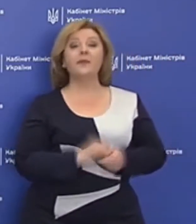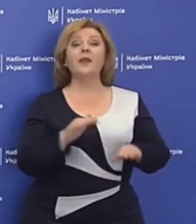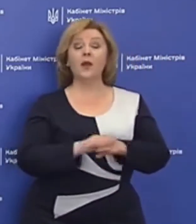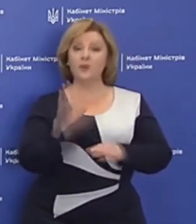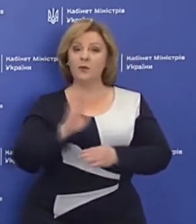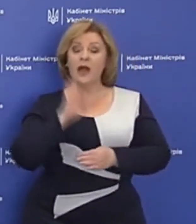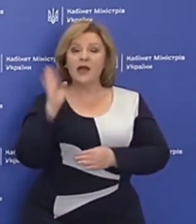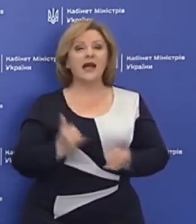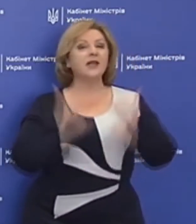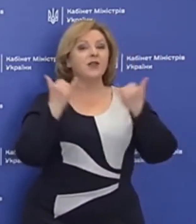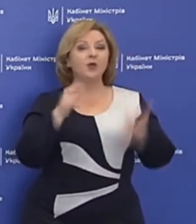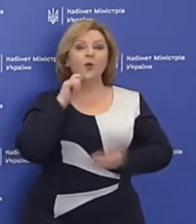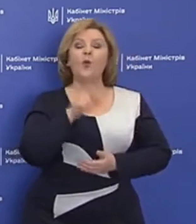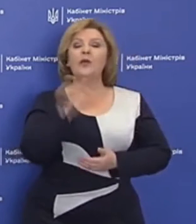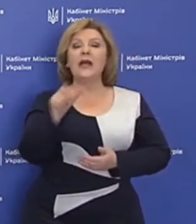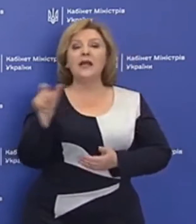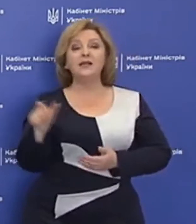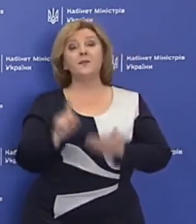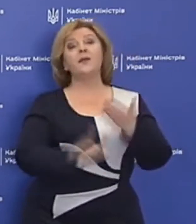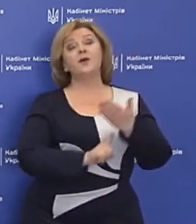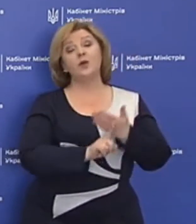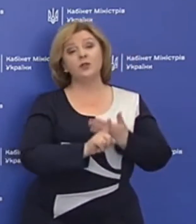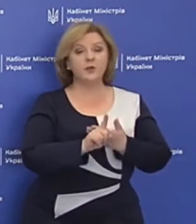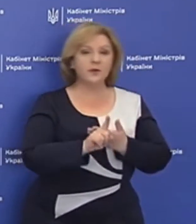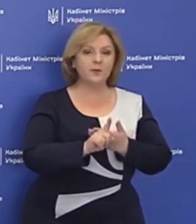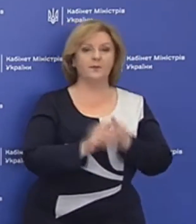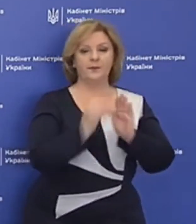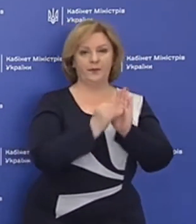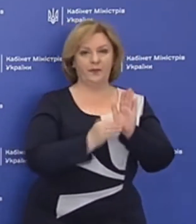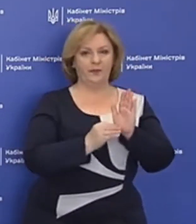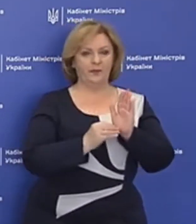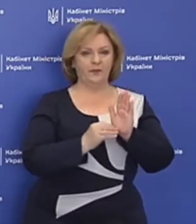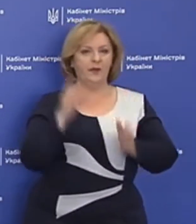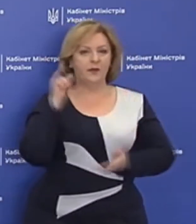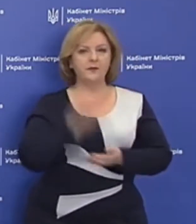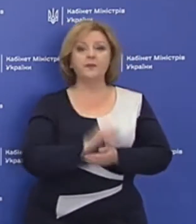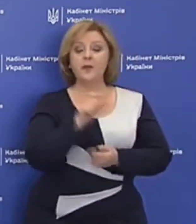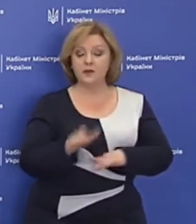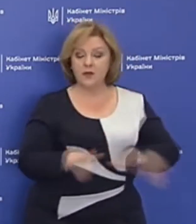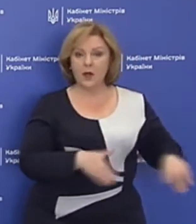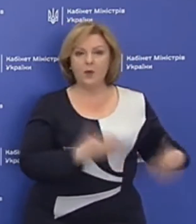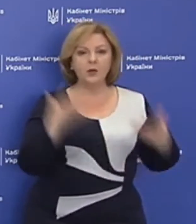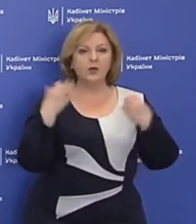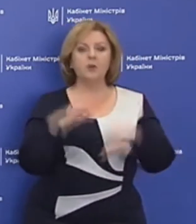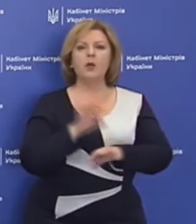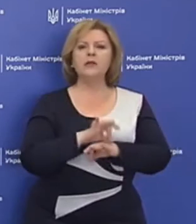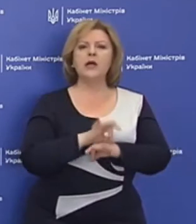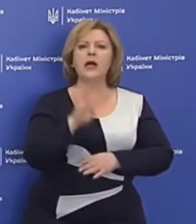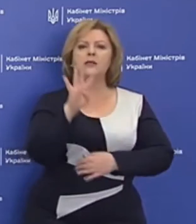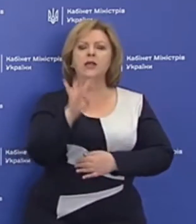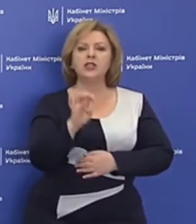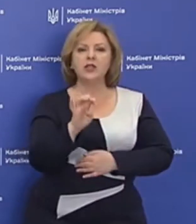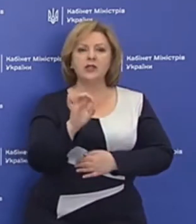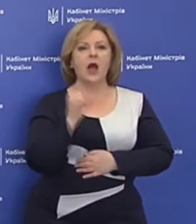Доброго ранку, шановні українці. Розпочнемо зі статистики. За минулу добу захворіла